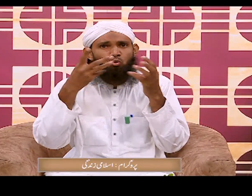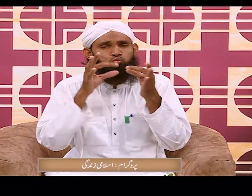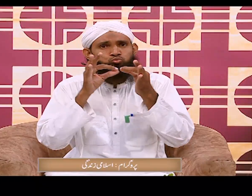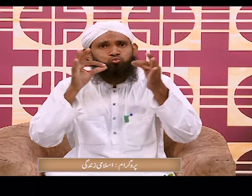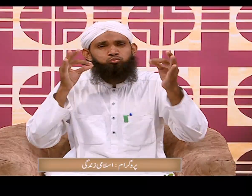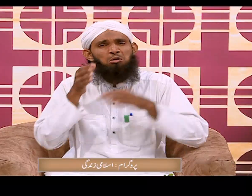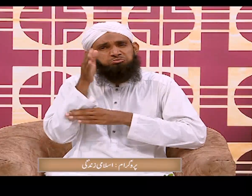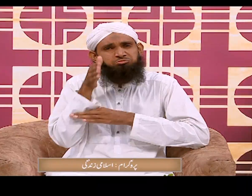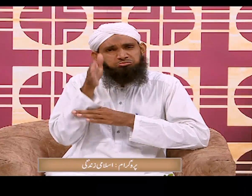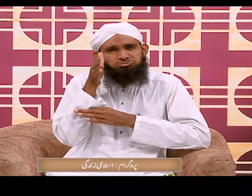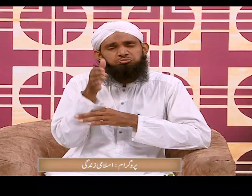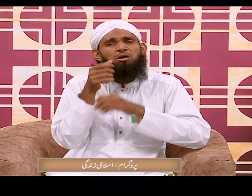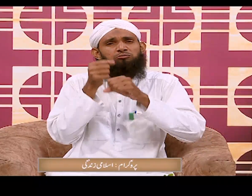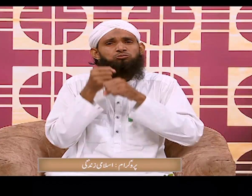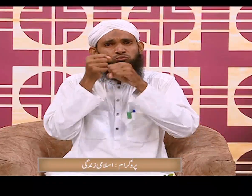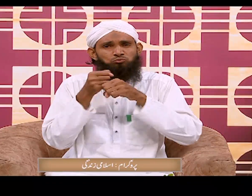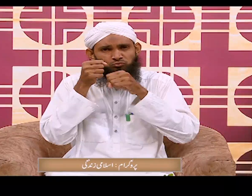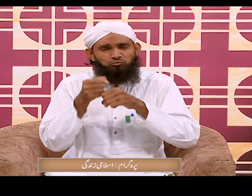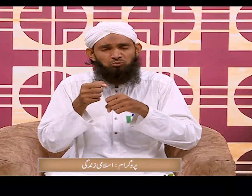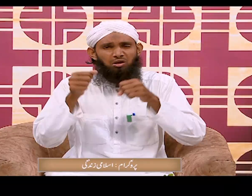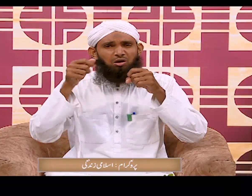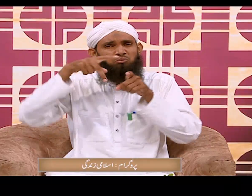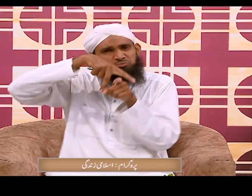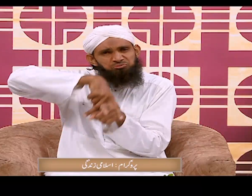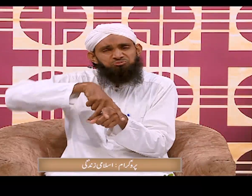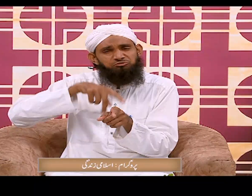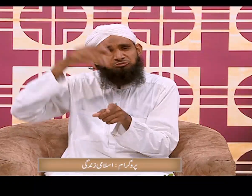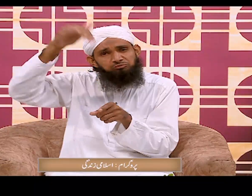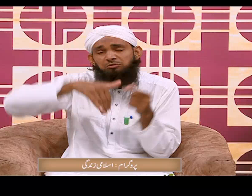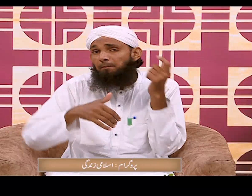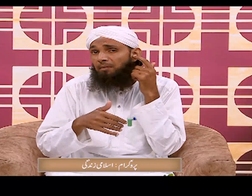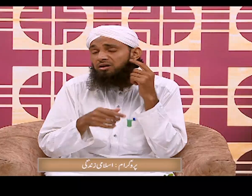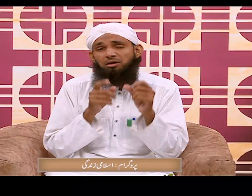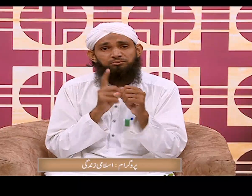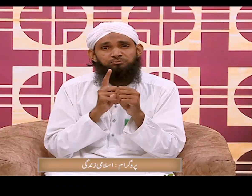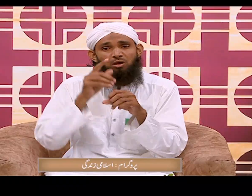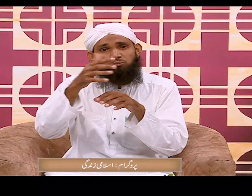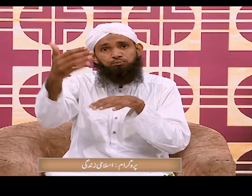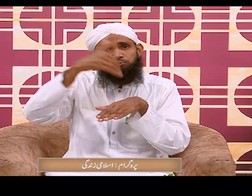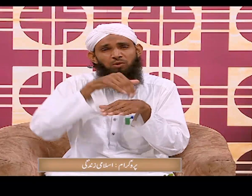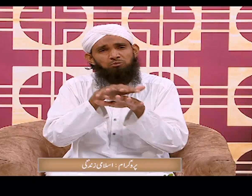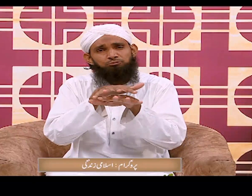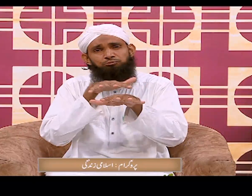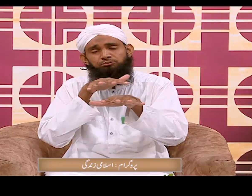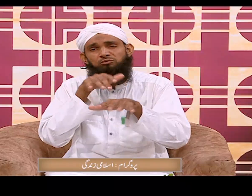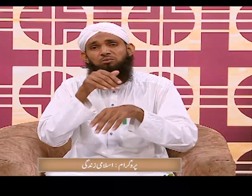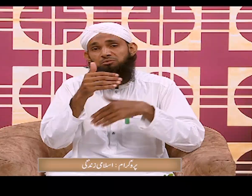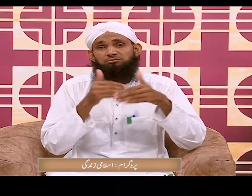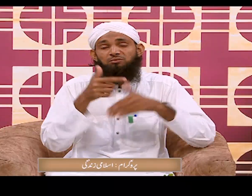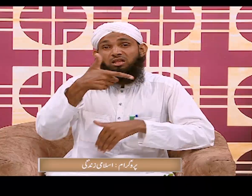دراز سے گھوڑوں، خچروں اور اونٹوں وغیرہ پر سوار ہو کر بیان سننے کے لیے آتے۔ اس وقت تقریباً